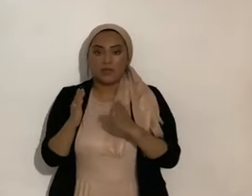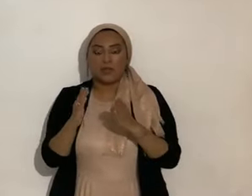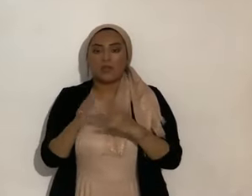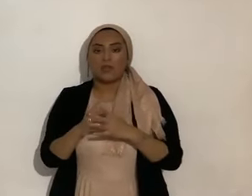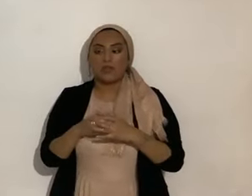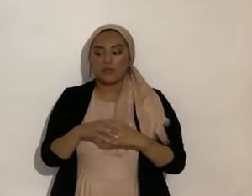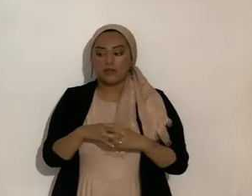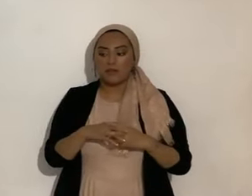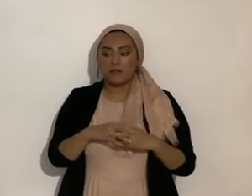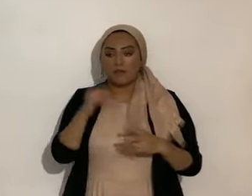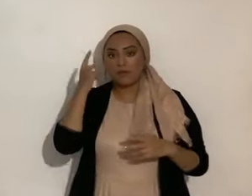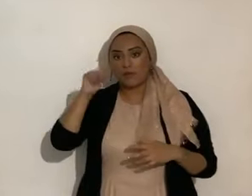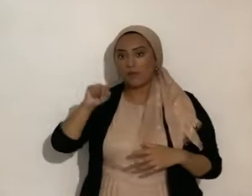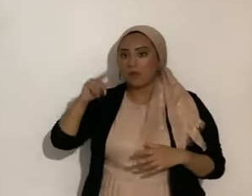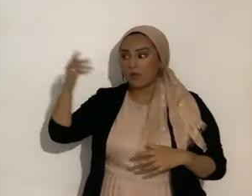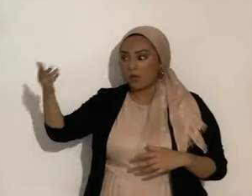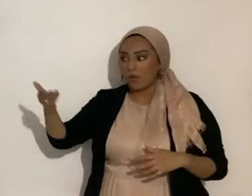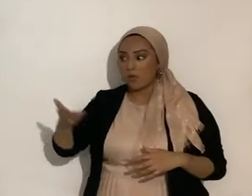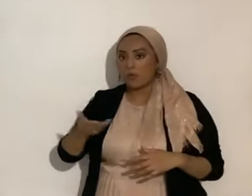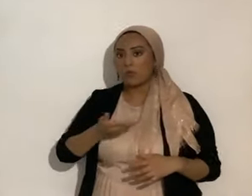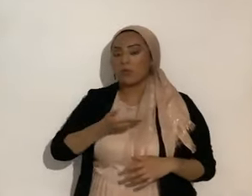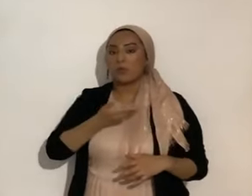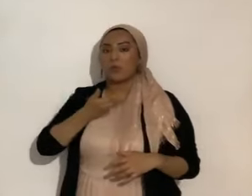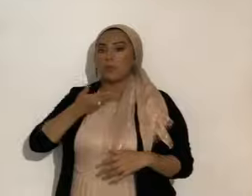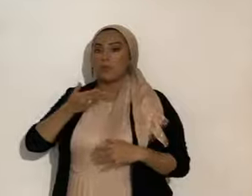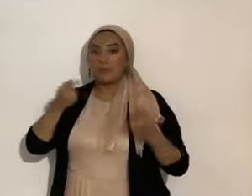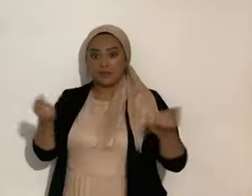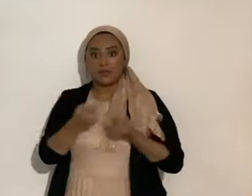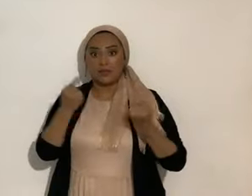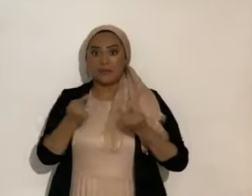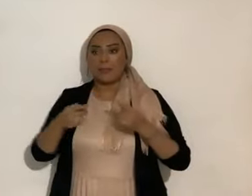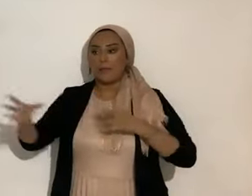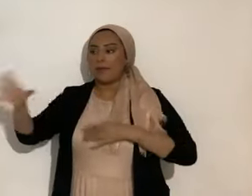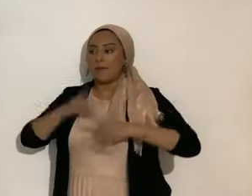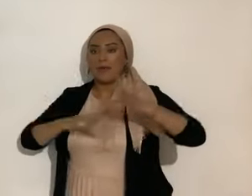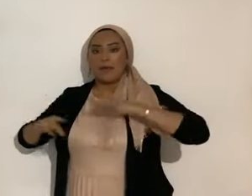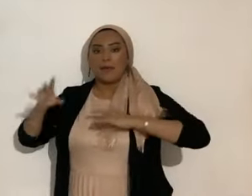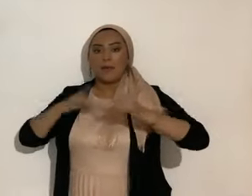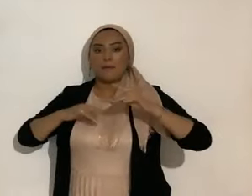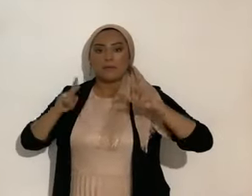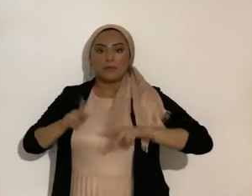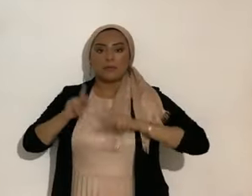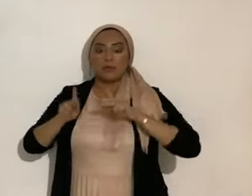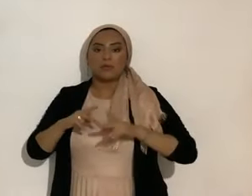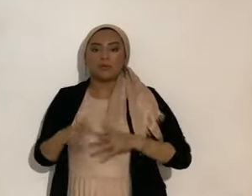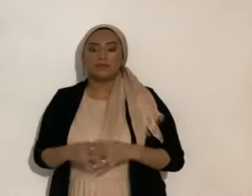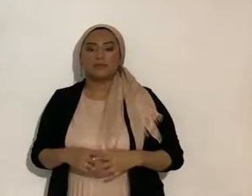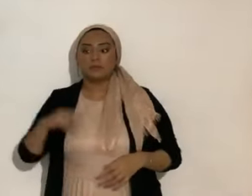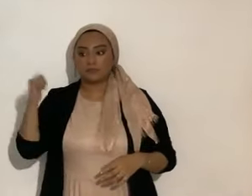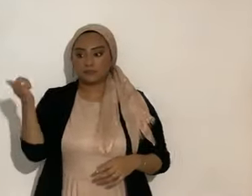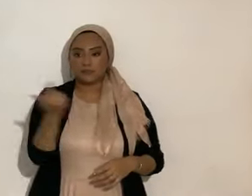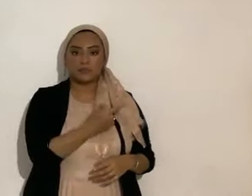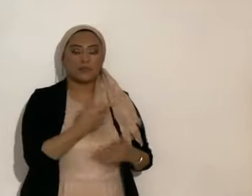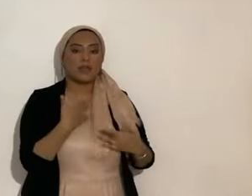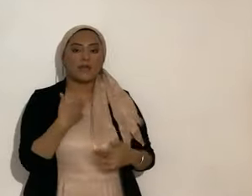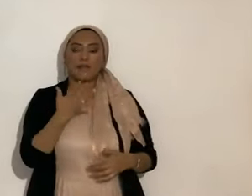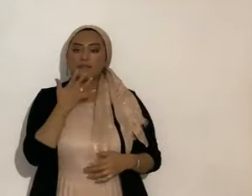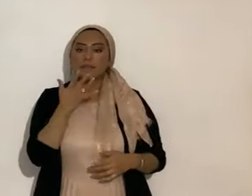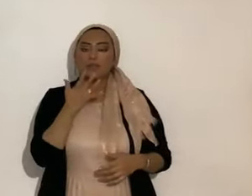forma para atraer a las personas. Todos tenemos un color